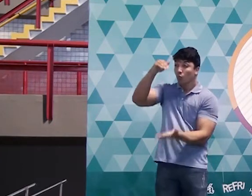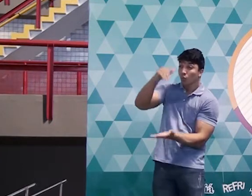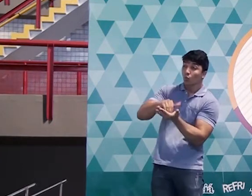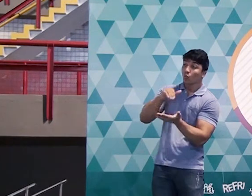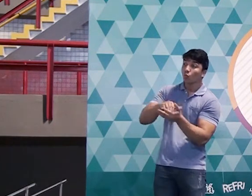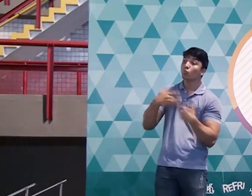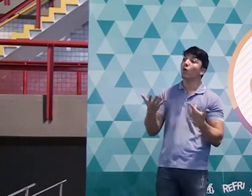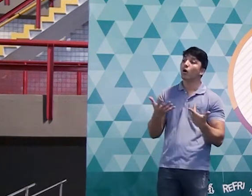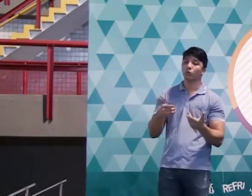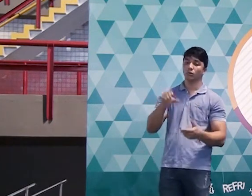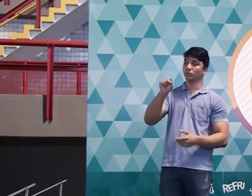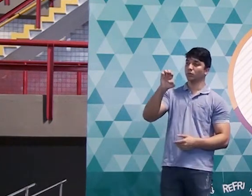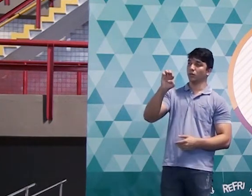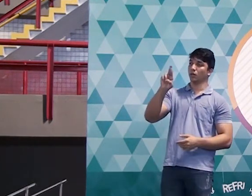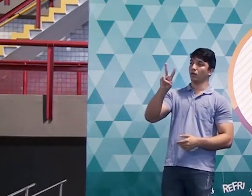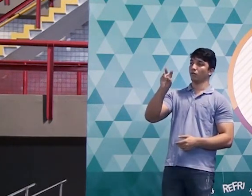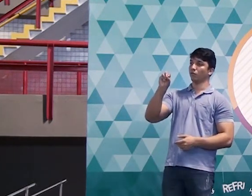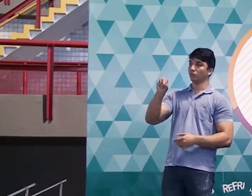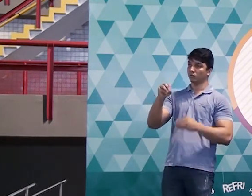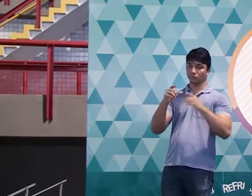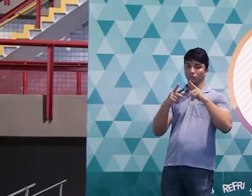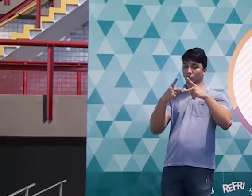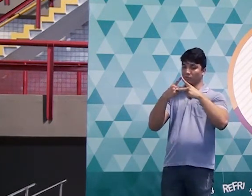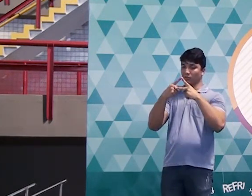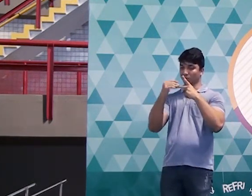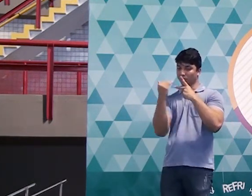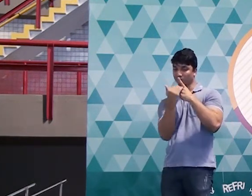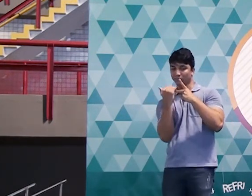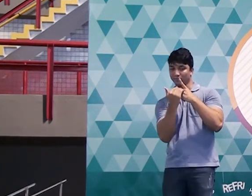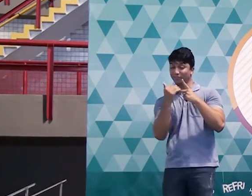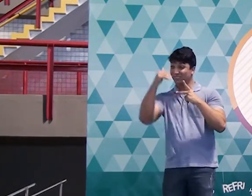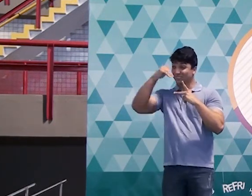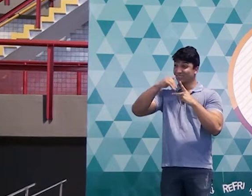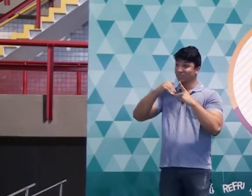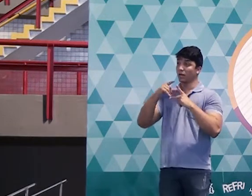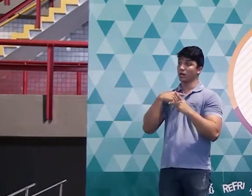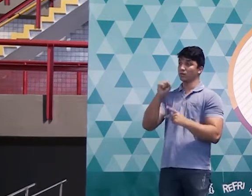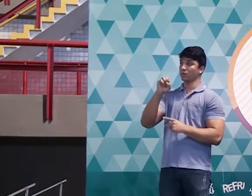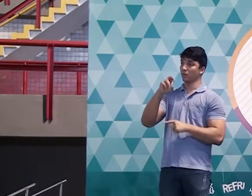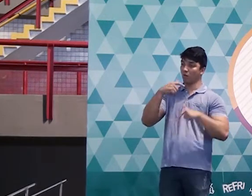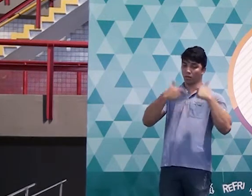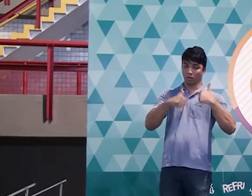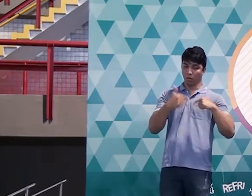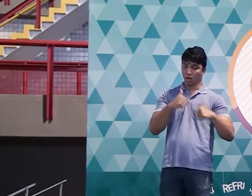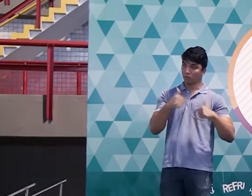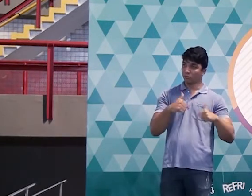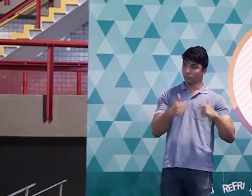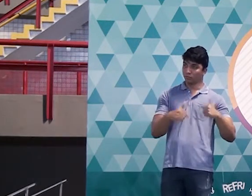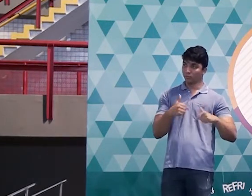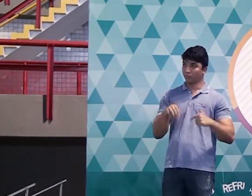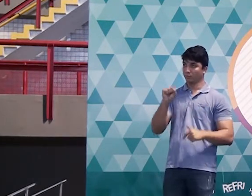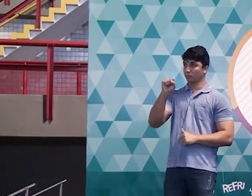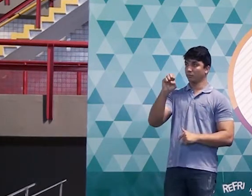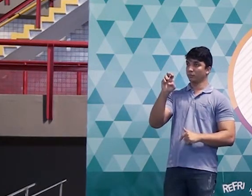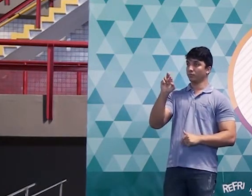vão trabalhar, tá? Esses tios servos, eles vão ser, daqui a pouco eu vou tratar com vocês